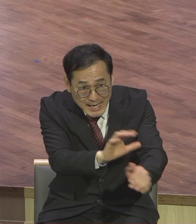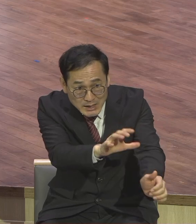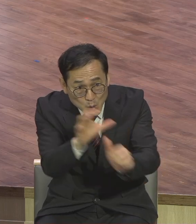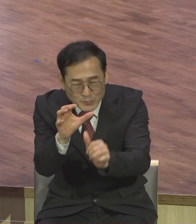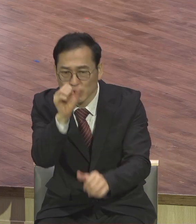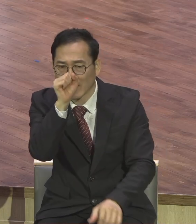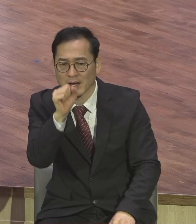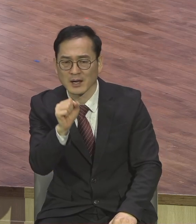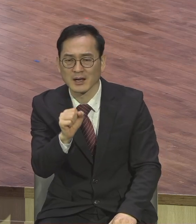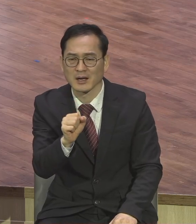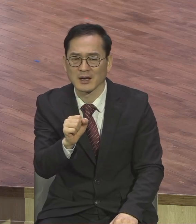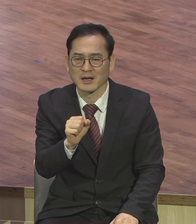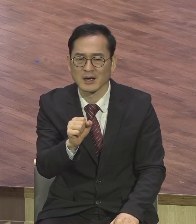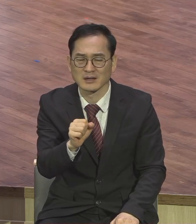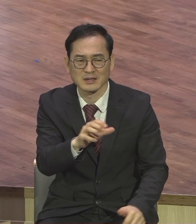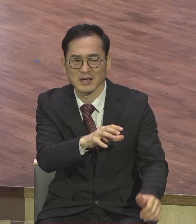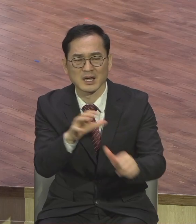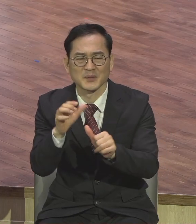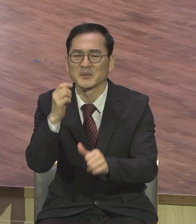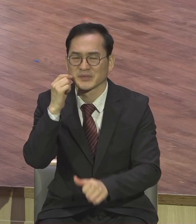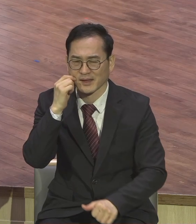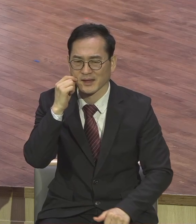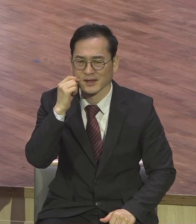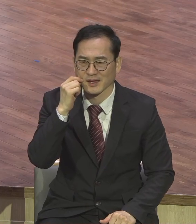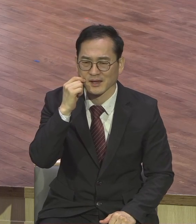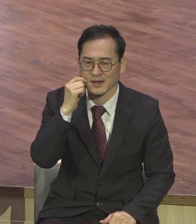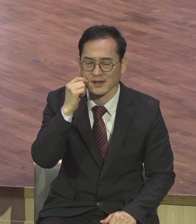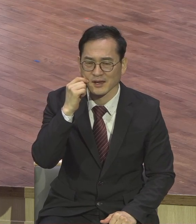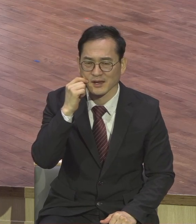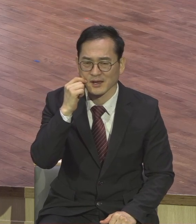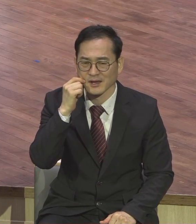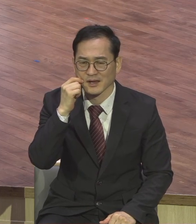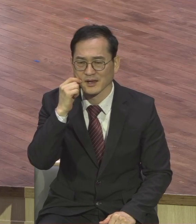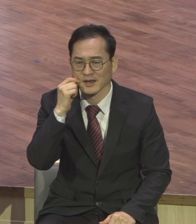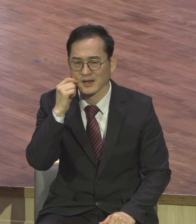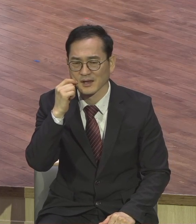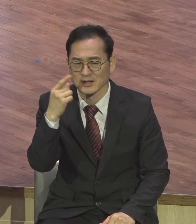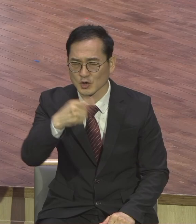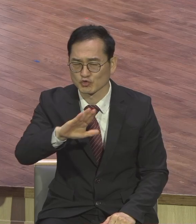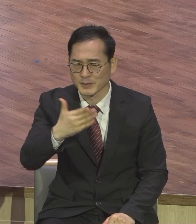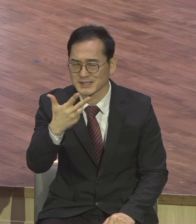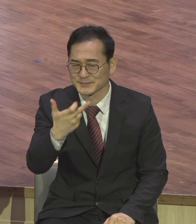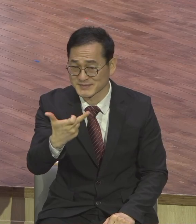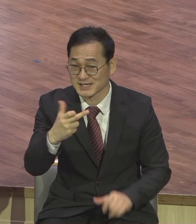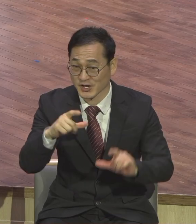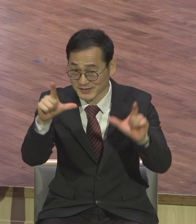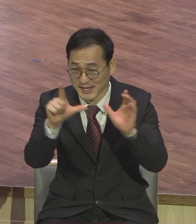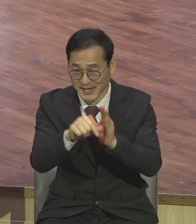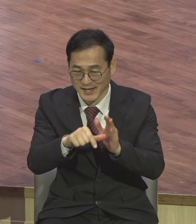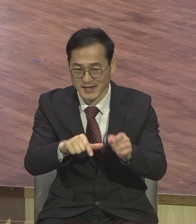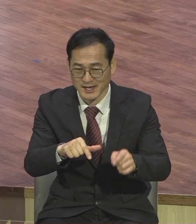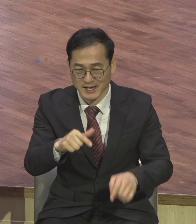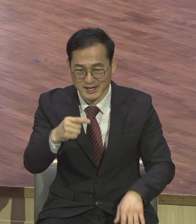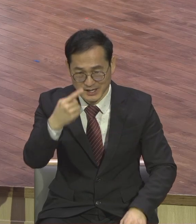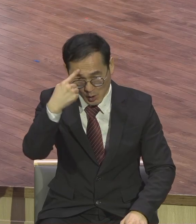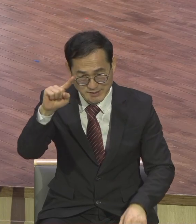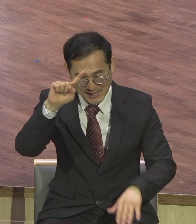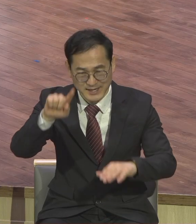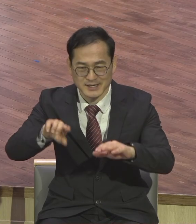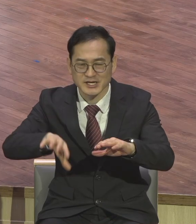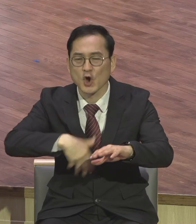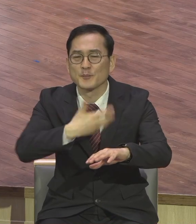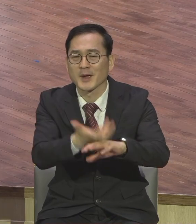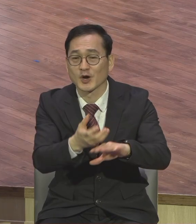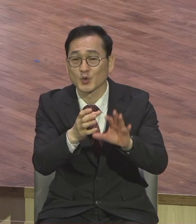못했어요. 1917년 이 러시아 혁명을 통해서 왕정이 완전히 종식됐습니다.